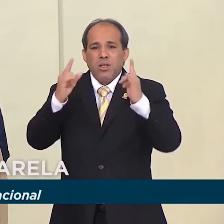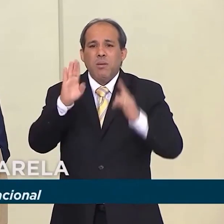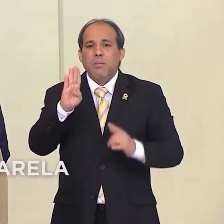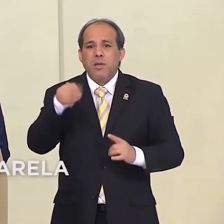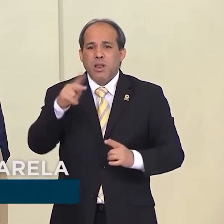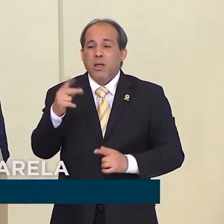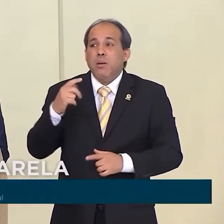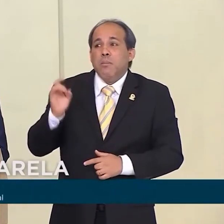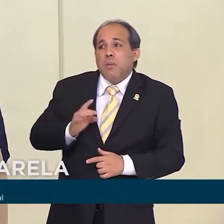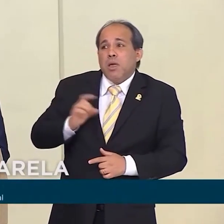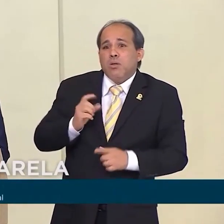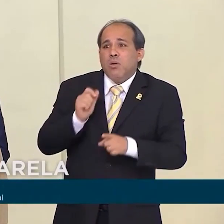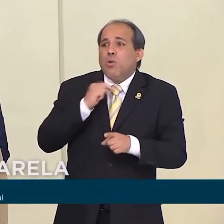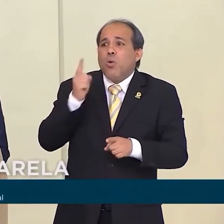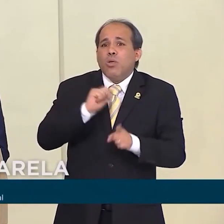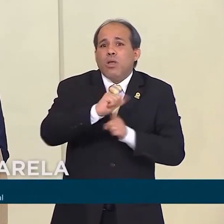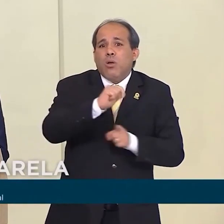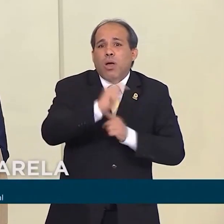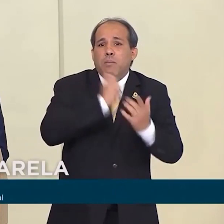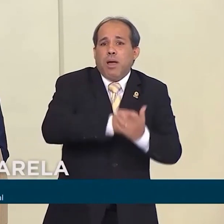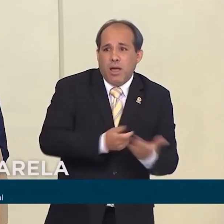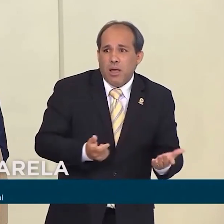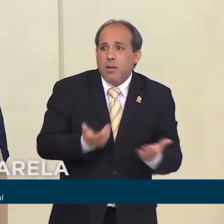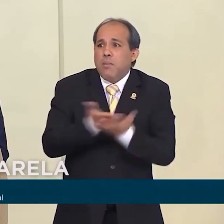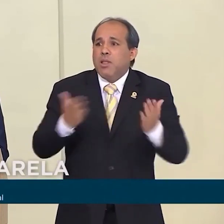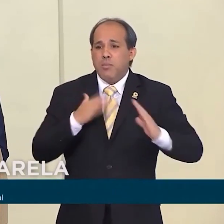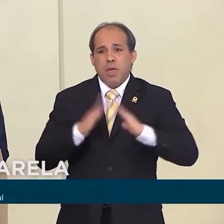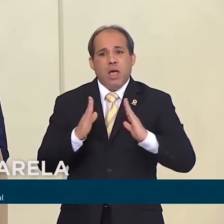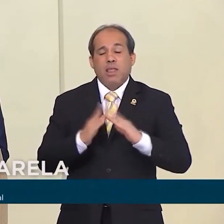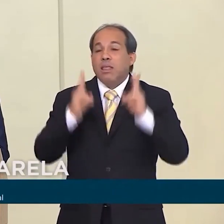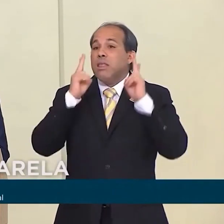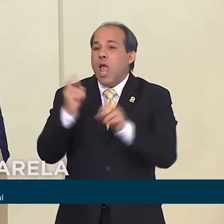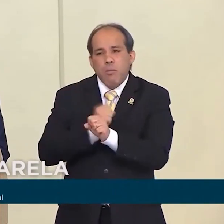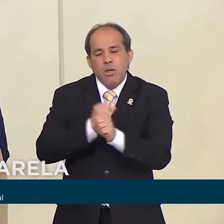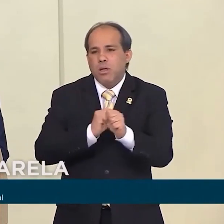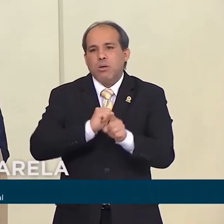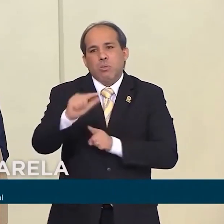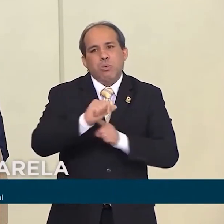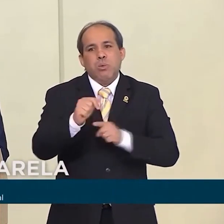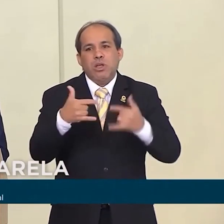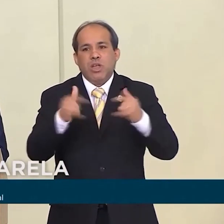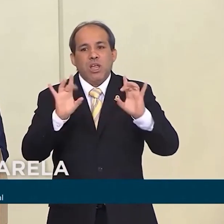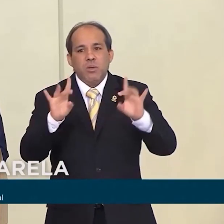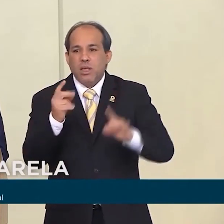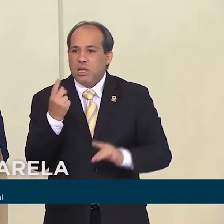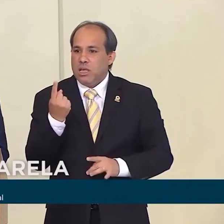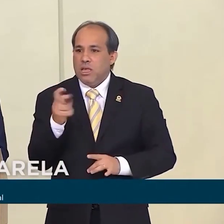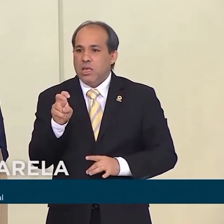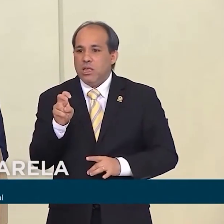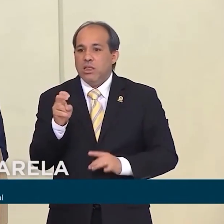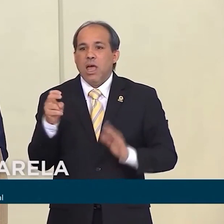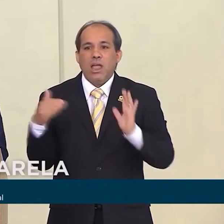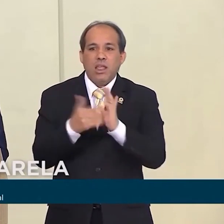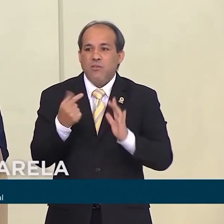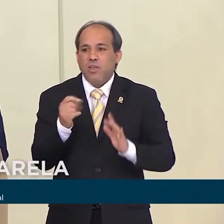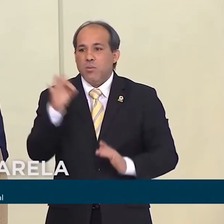de não poder pagar e perder a minha casa. Eu vivi a minha vida inteira pagando cheque especial 15, 20% ao mês,